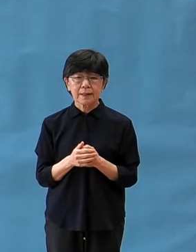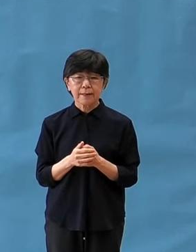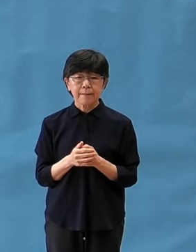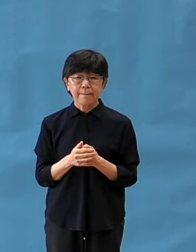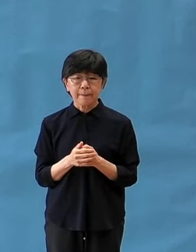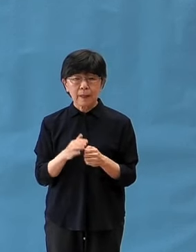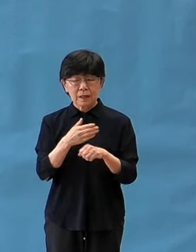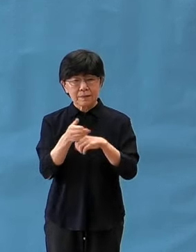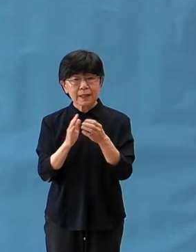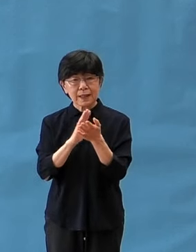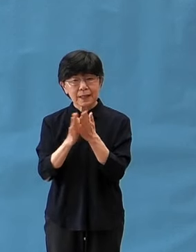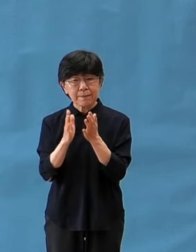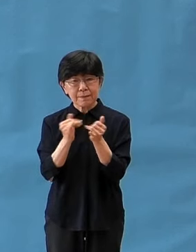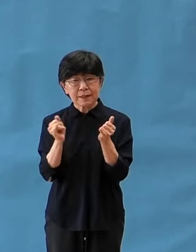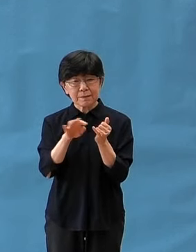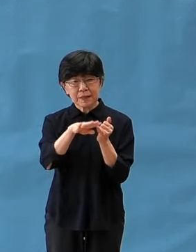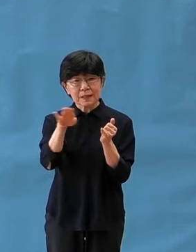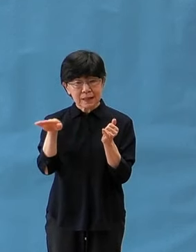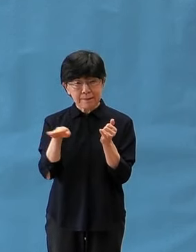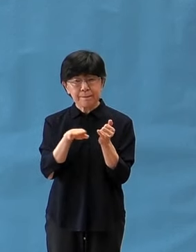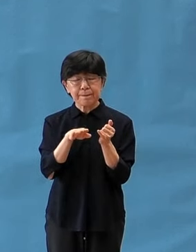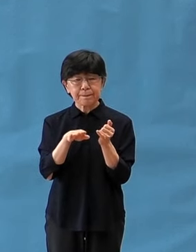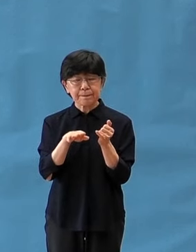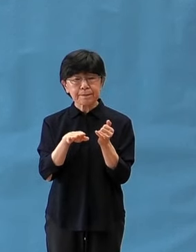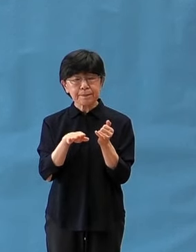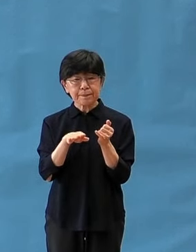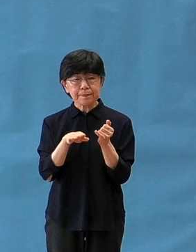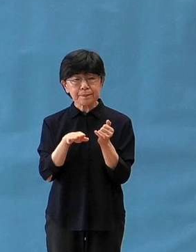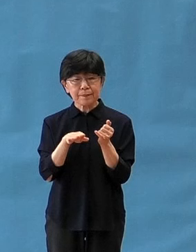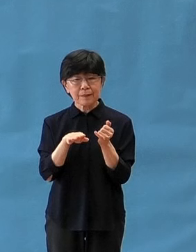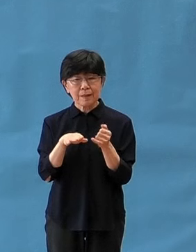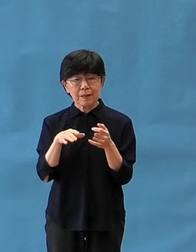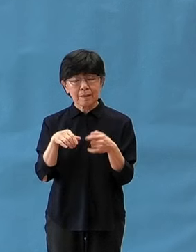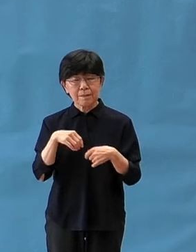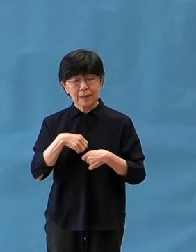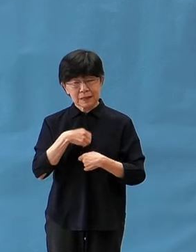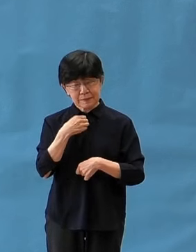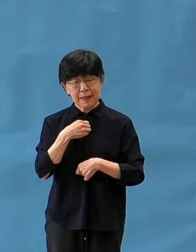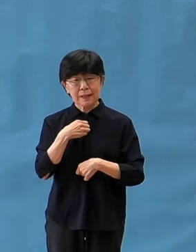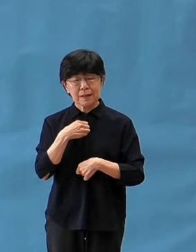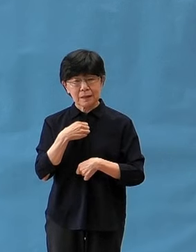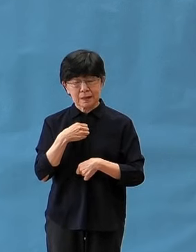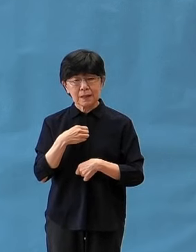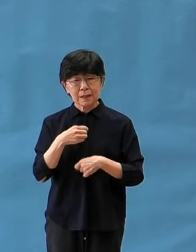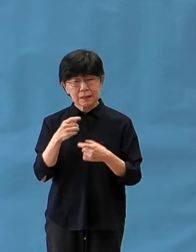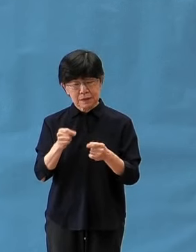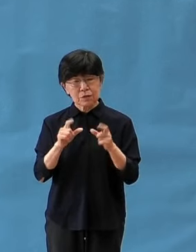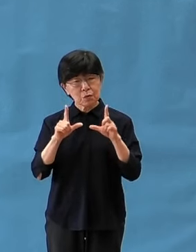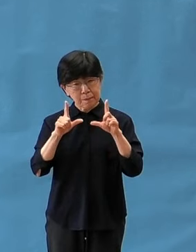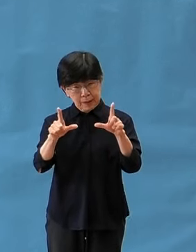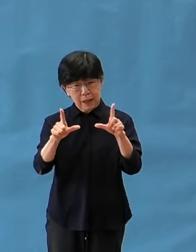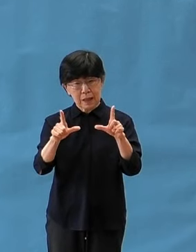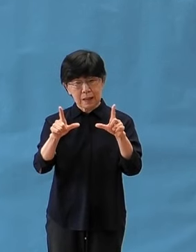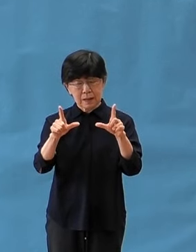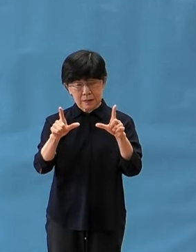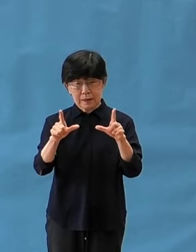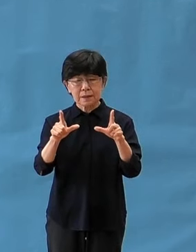あの島根県民の皆さん、あの実直で真面目なので、あのそういうことをはっきり伝えていけば、まあ、そうい